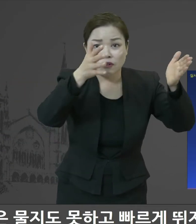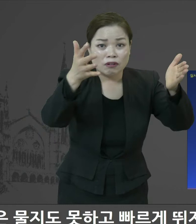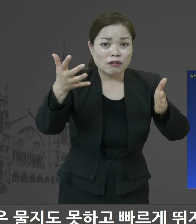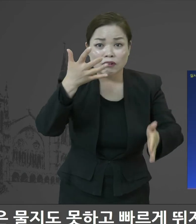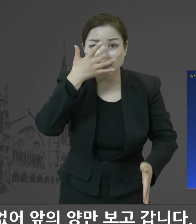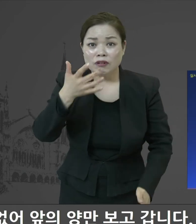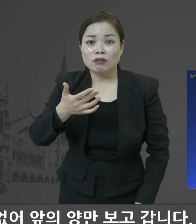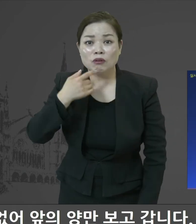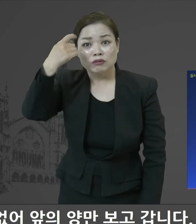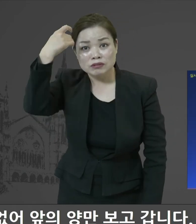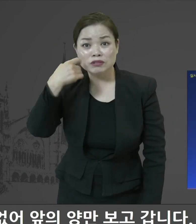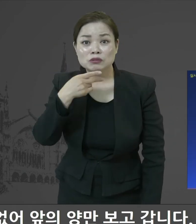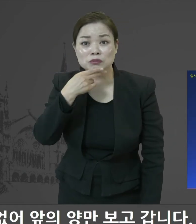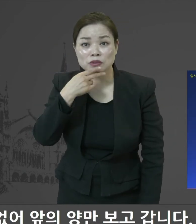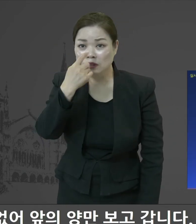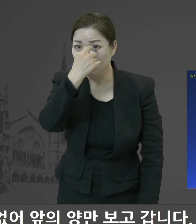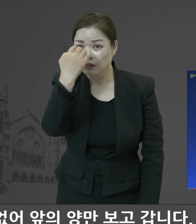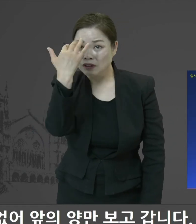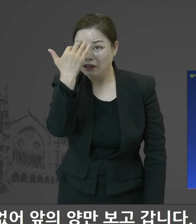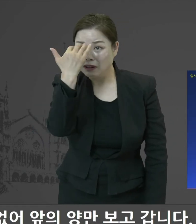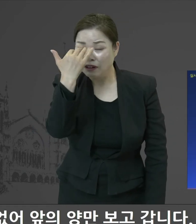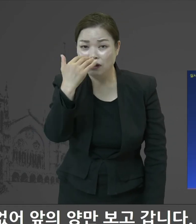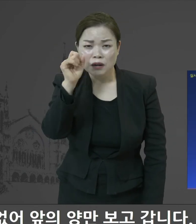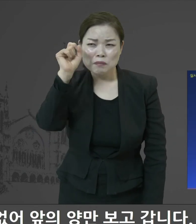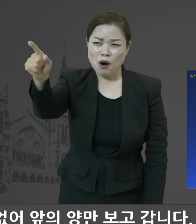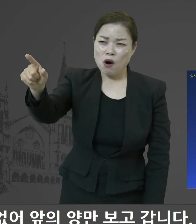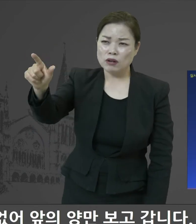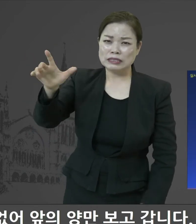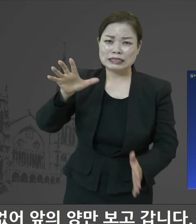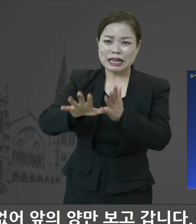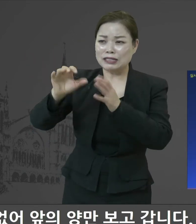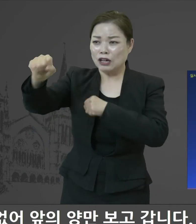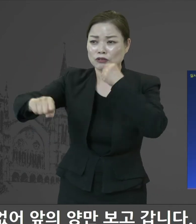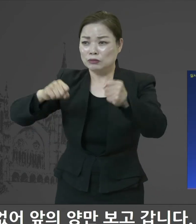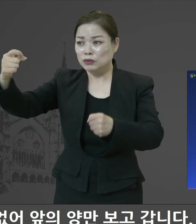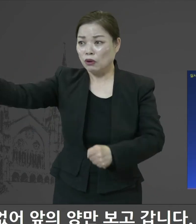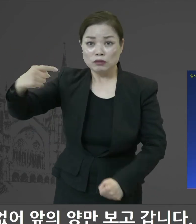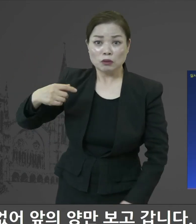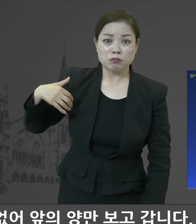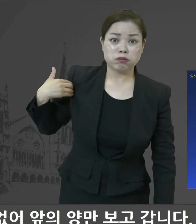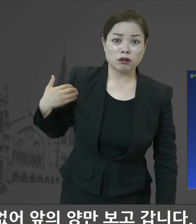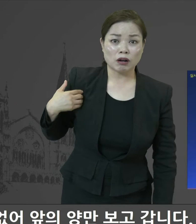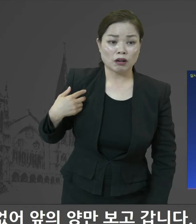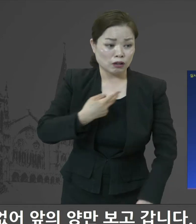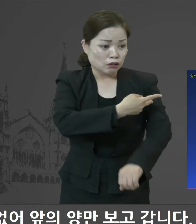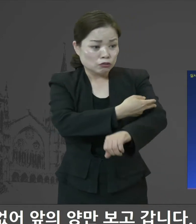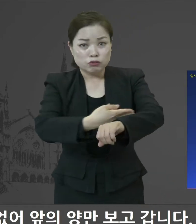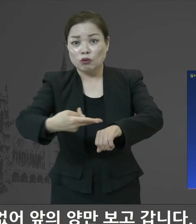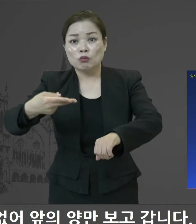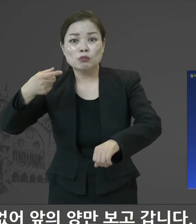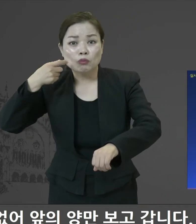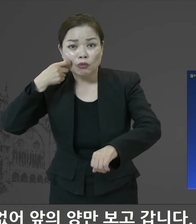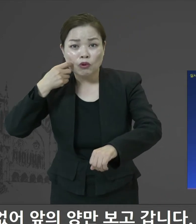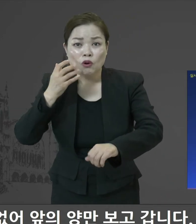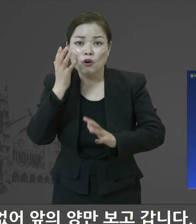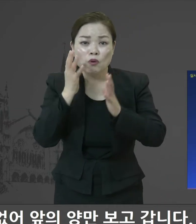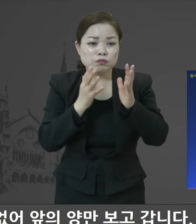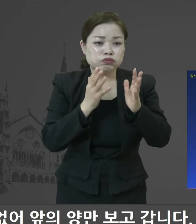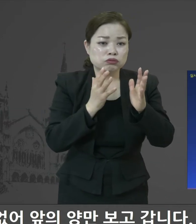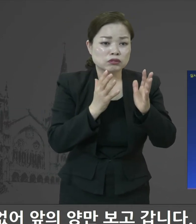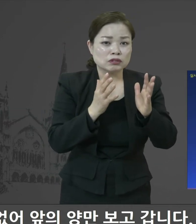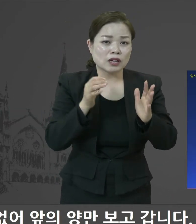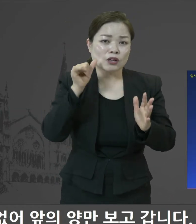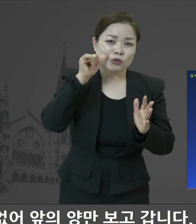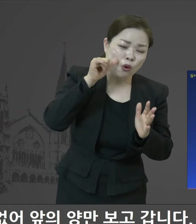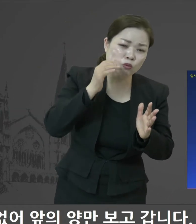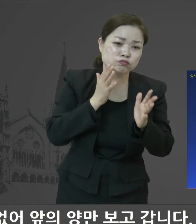없습니다. 시력도 안 좋아요. 멀리서 사나운 짐승이 오는데 알아채지를 못합니다. 수영도 못합니다. 풀을 뜯을 때도 독초인지